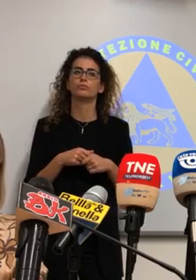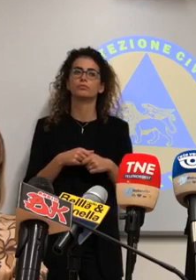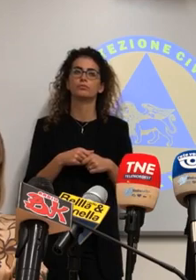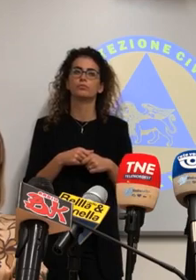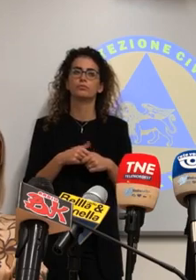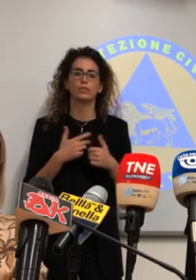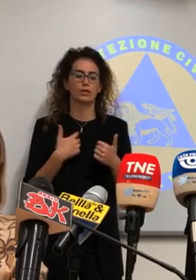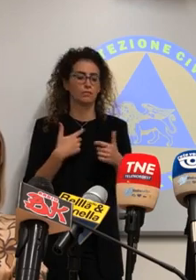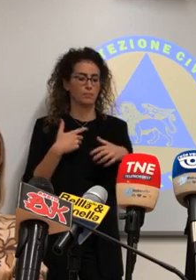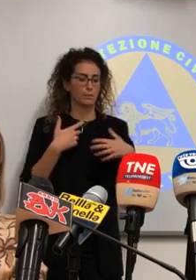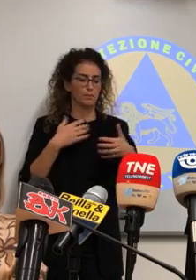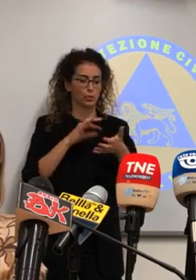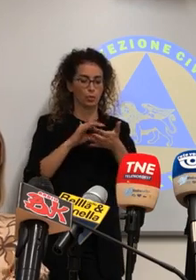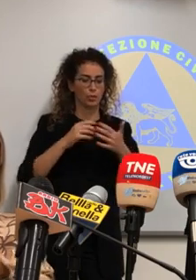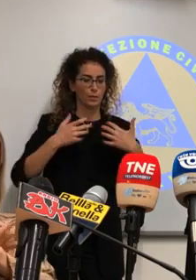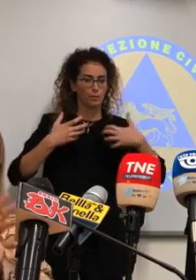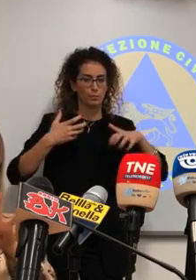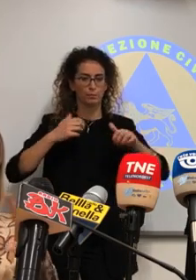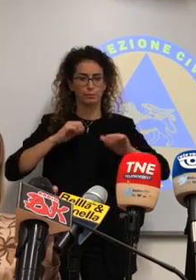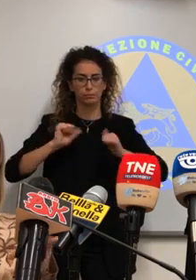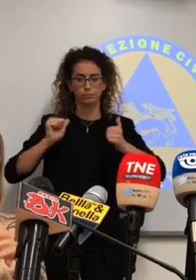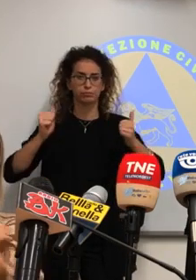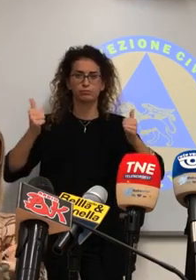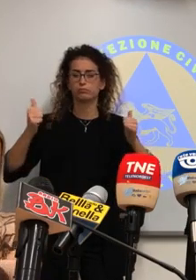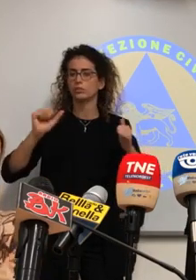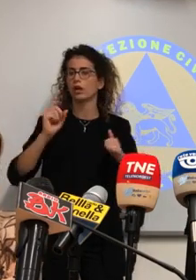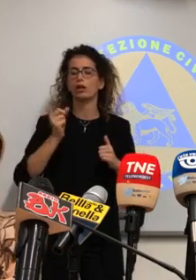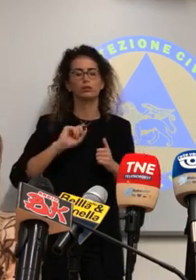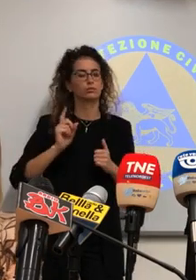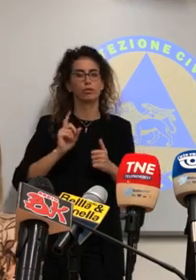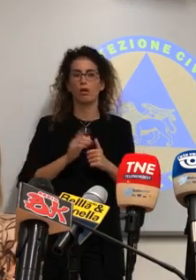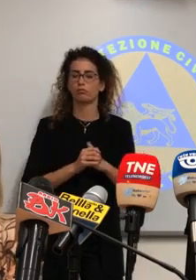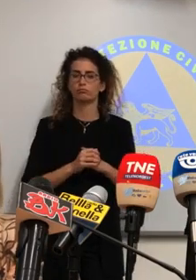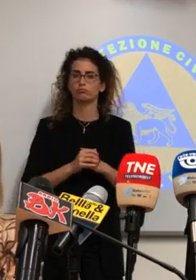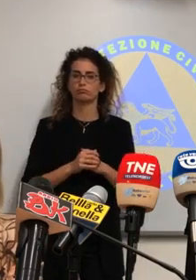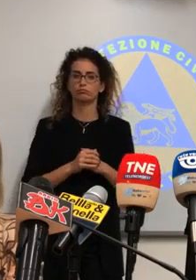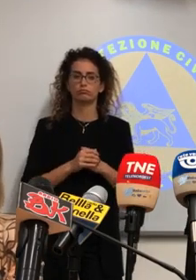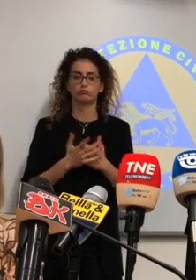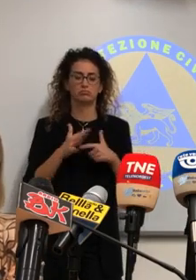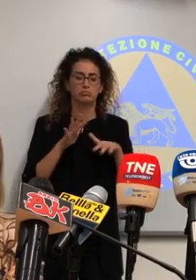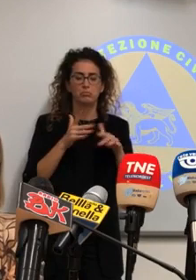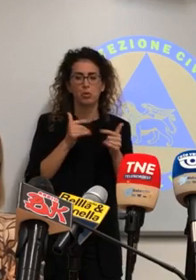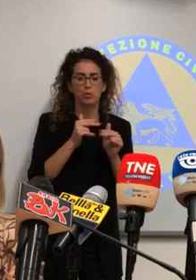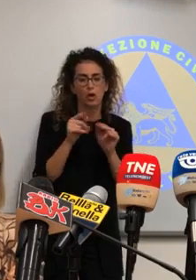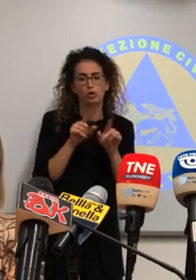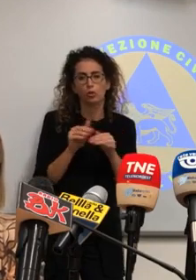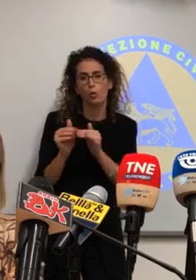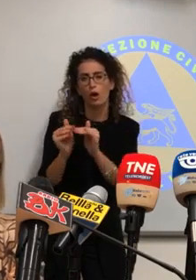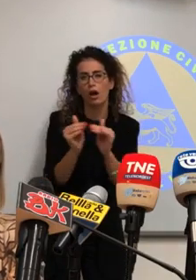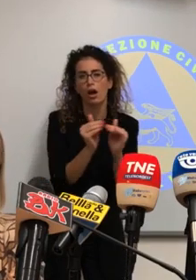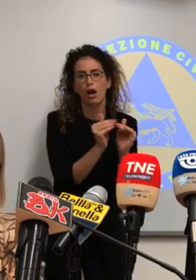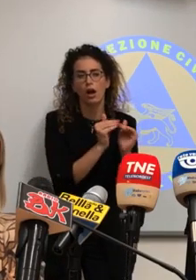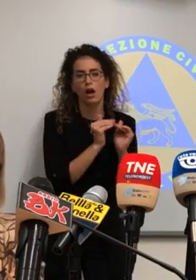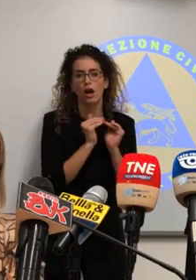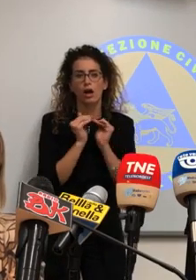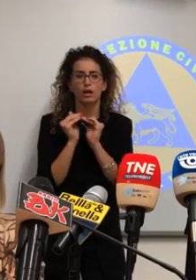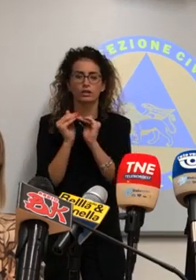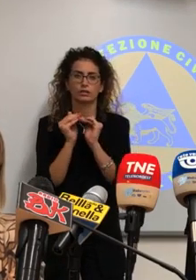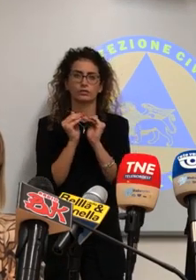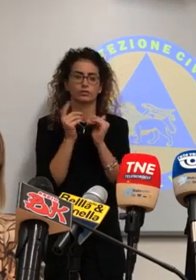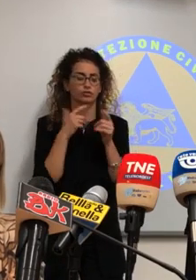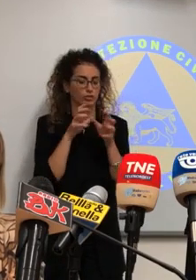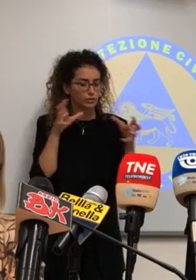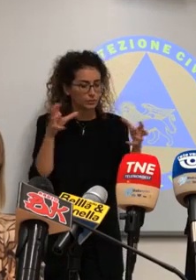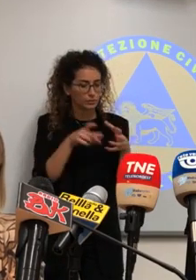di differenziazione marcata tra un'azienda e l'altra, non si riscontra al momento, cioè non abbiamo